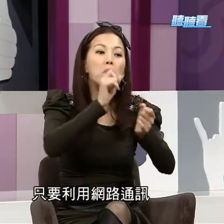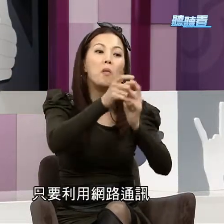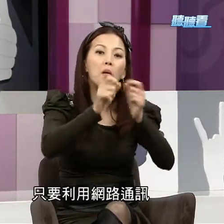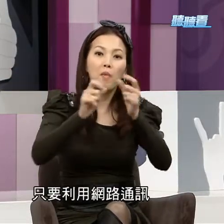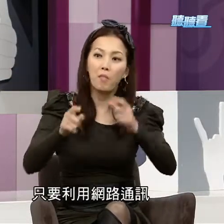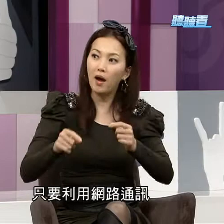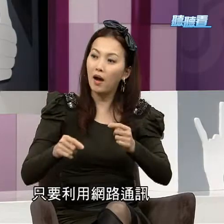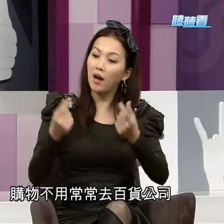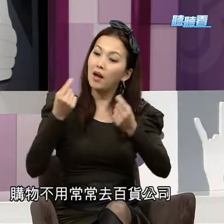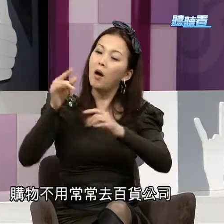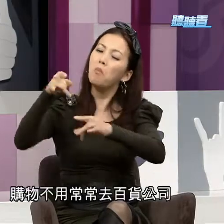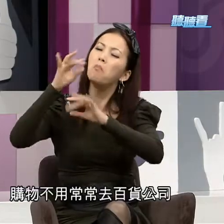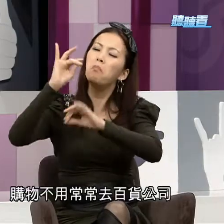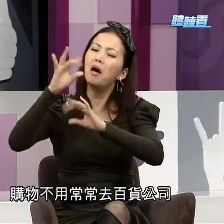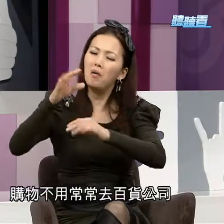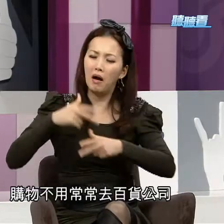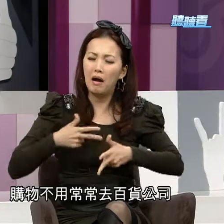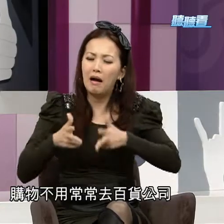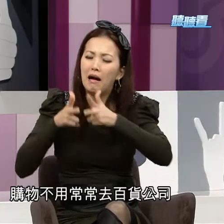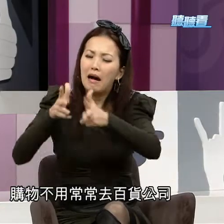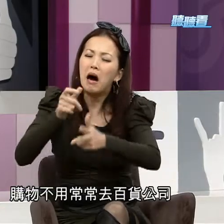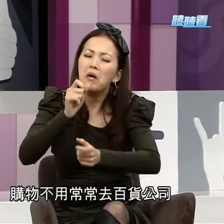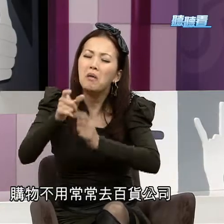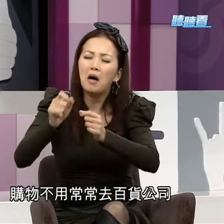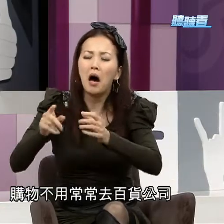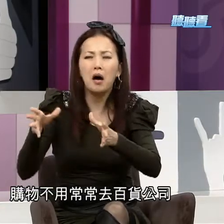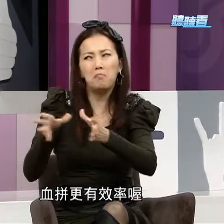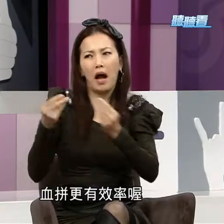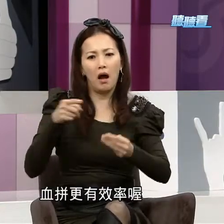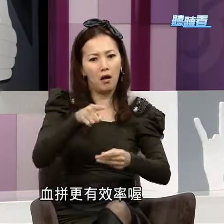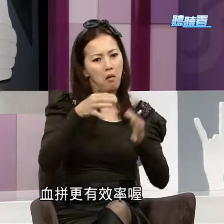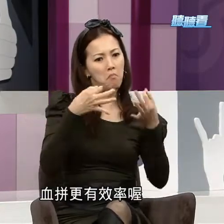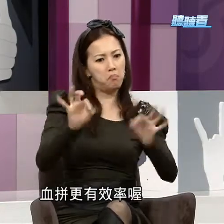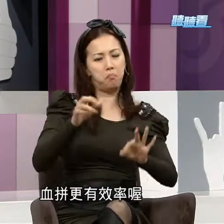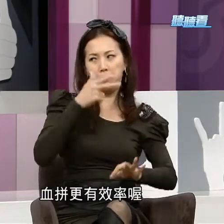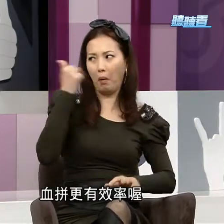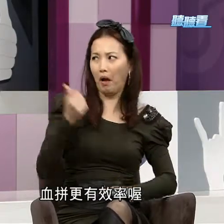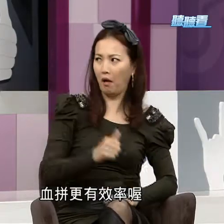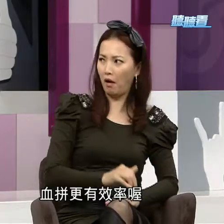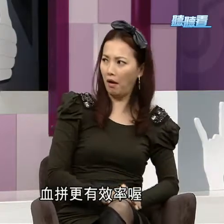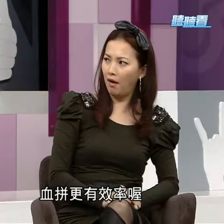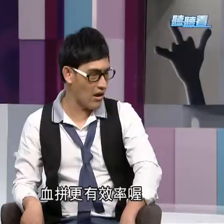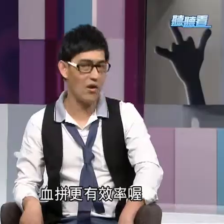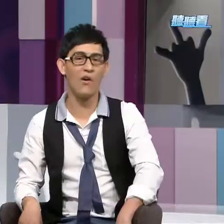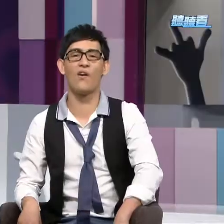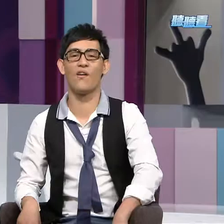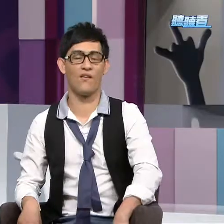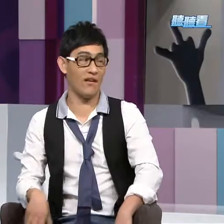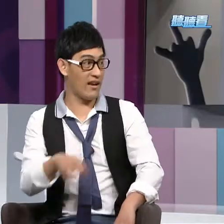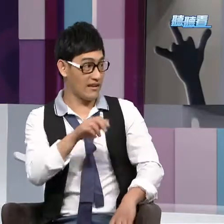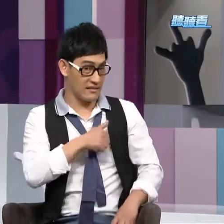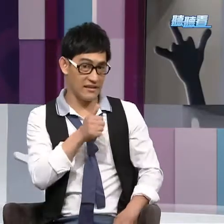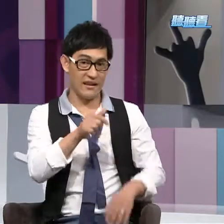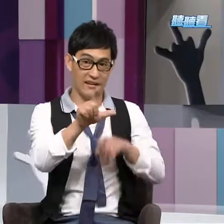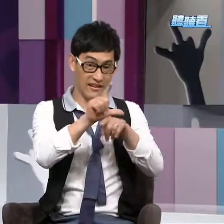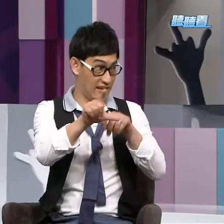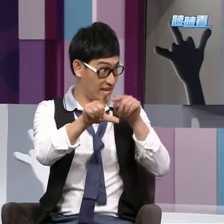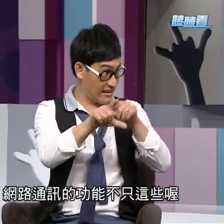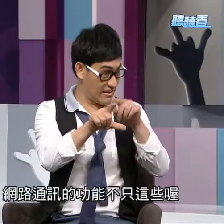LINE 购物，不用常常去百货公司，血拼啊更有效率哦。 哦，哎 ，LINE 的功